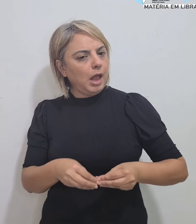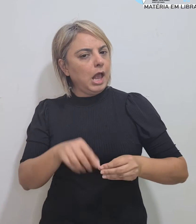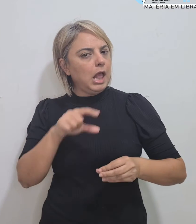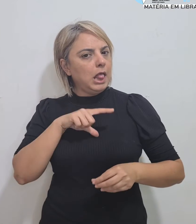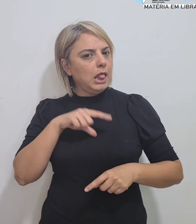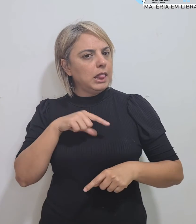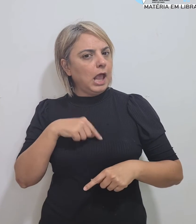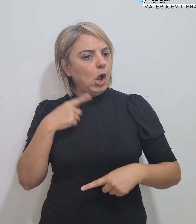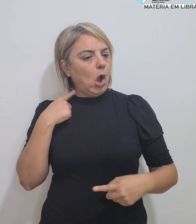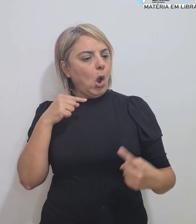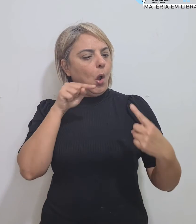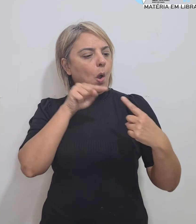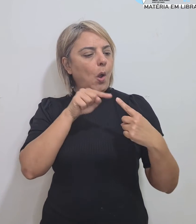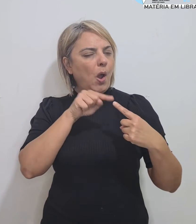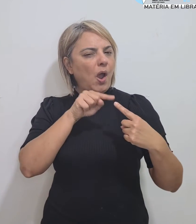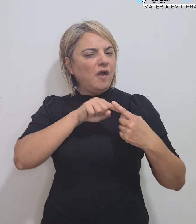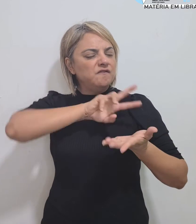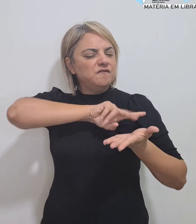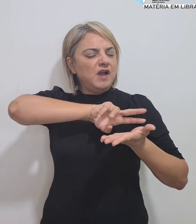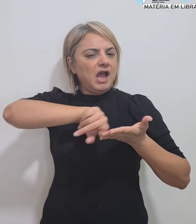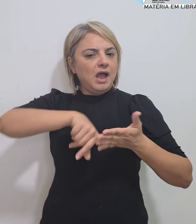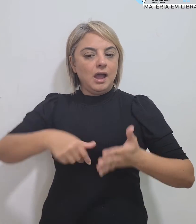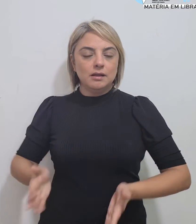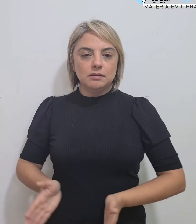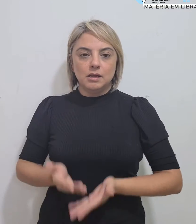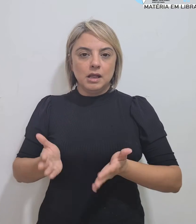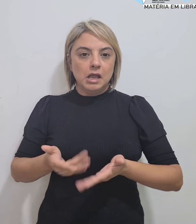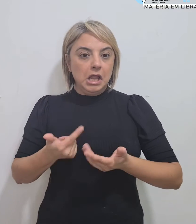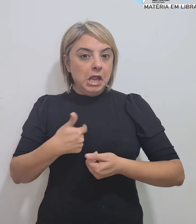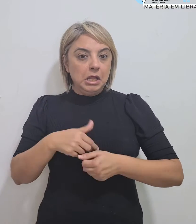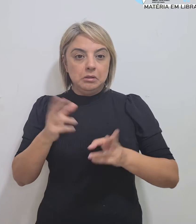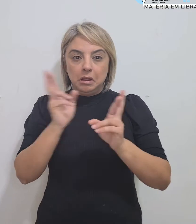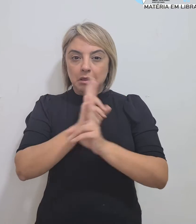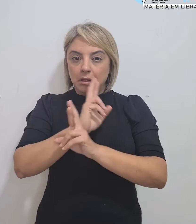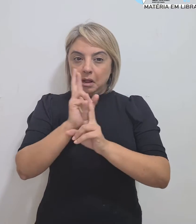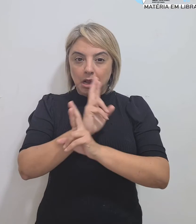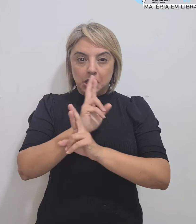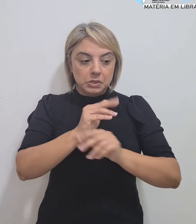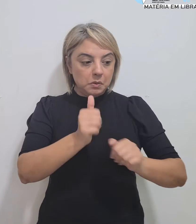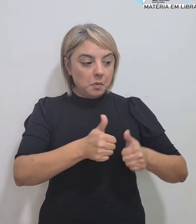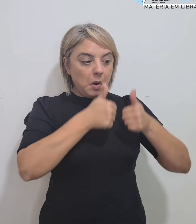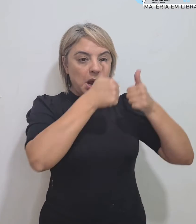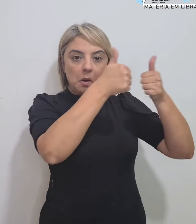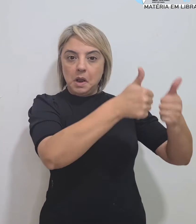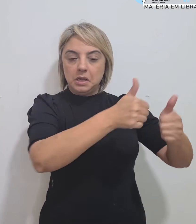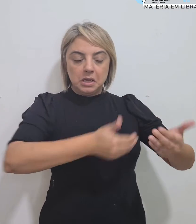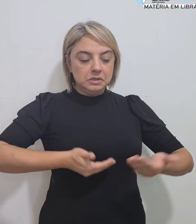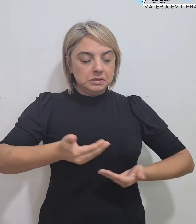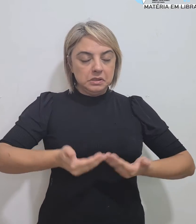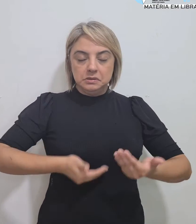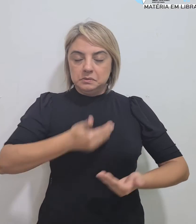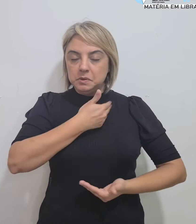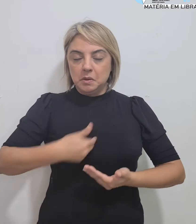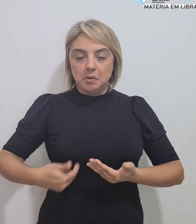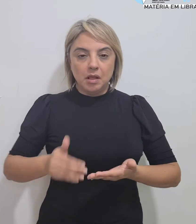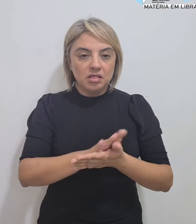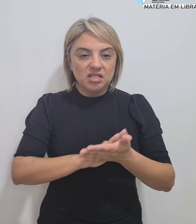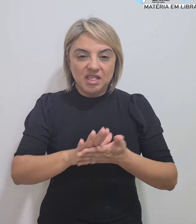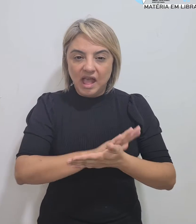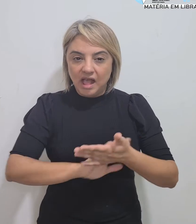como pano de fundo uma série de motivações que não guardam nenhuma relação com a qualidade do serviço público. São